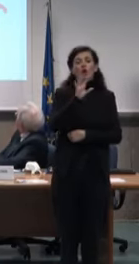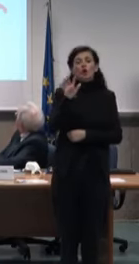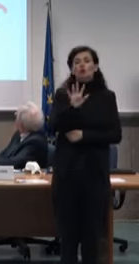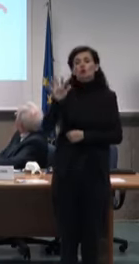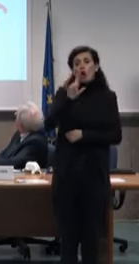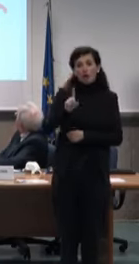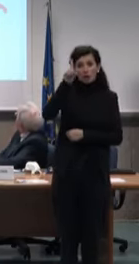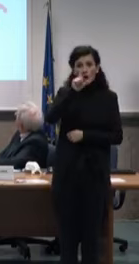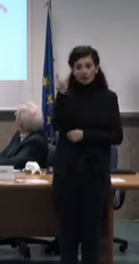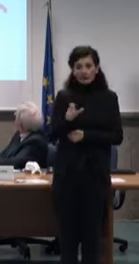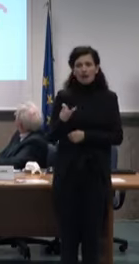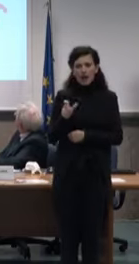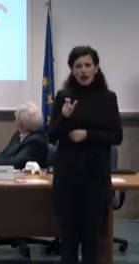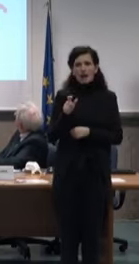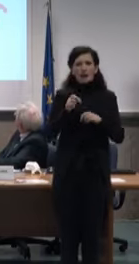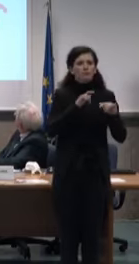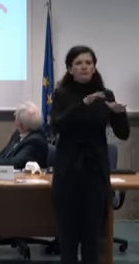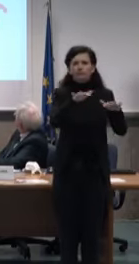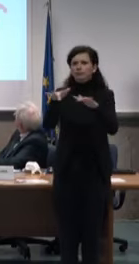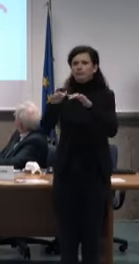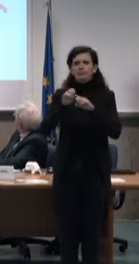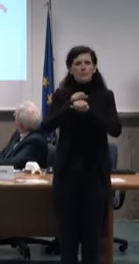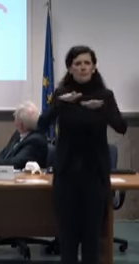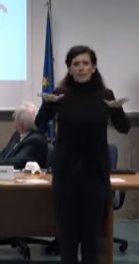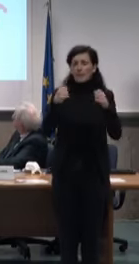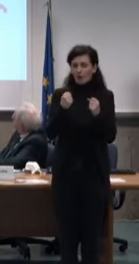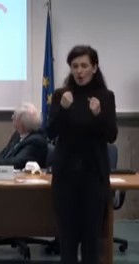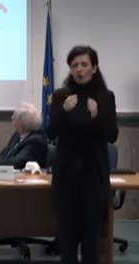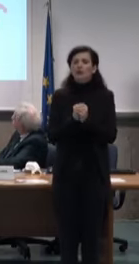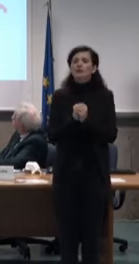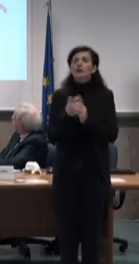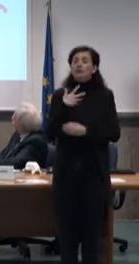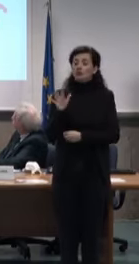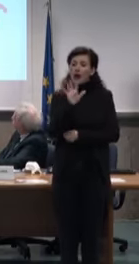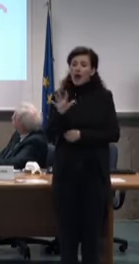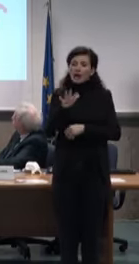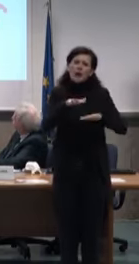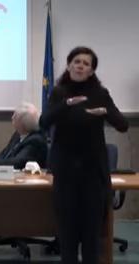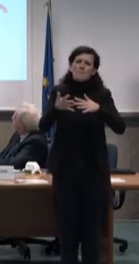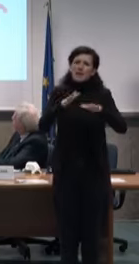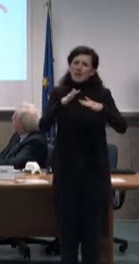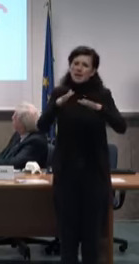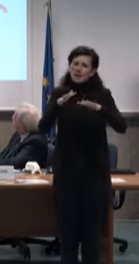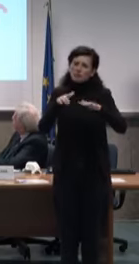l'area del nord come vedete delle aree con circolazione intermedia con numero di casi